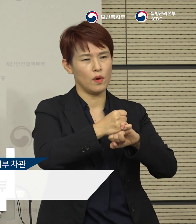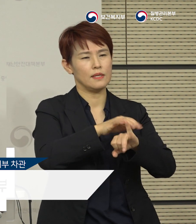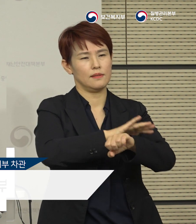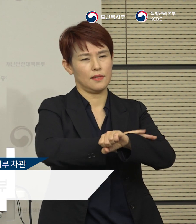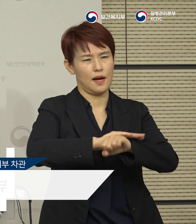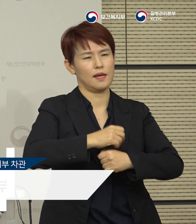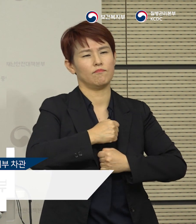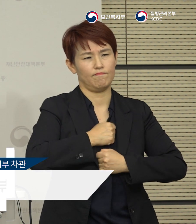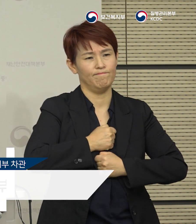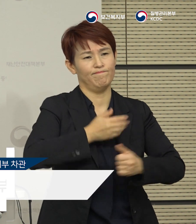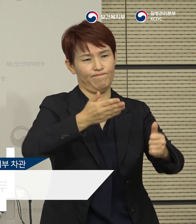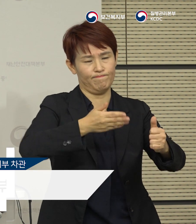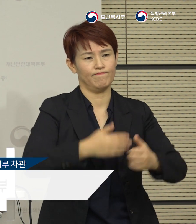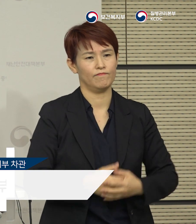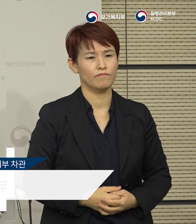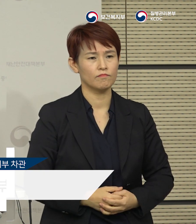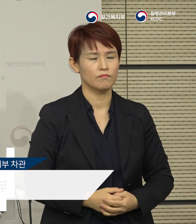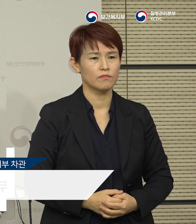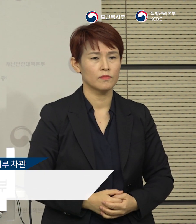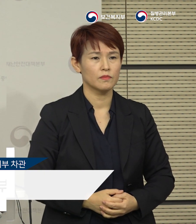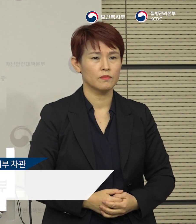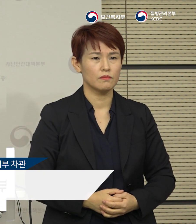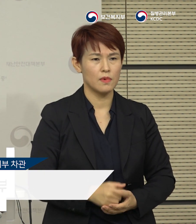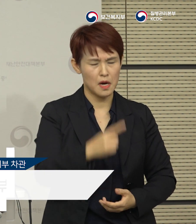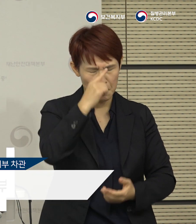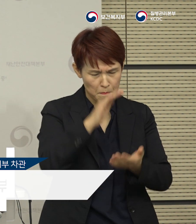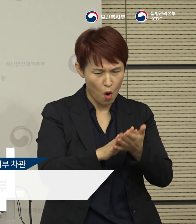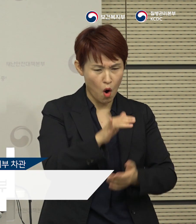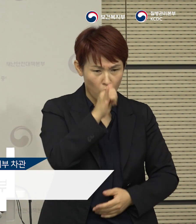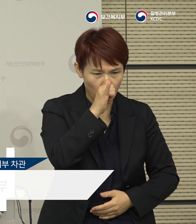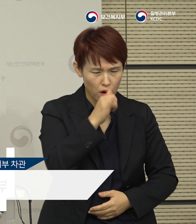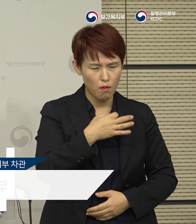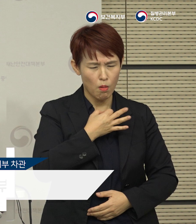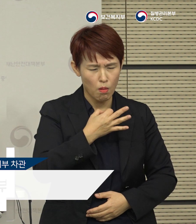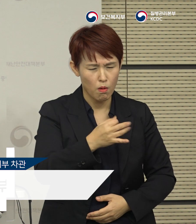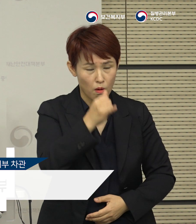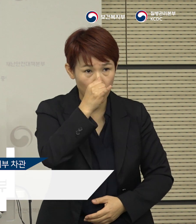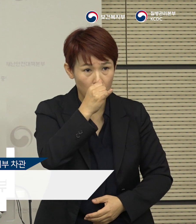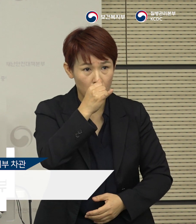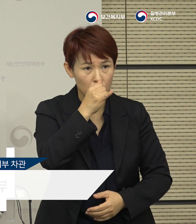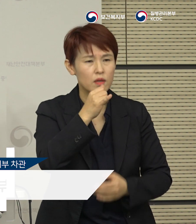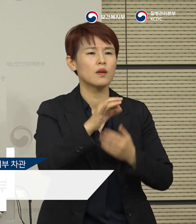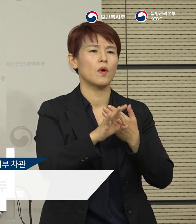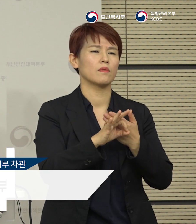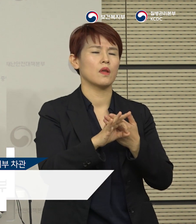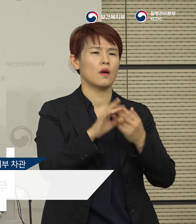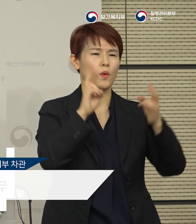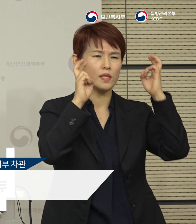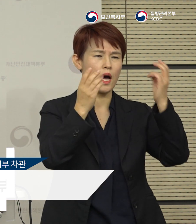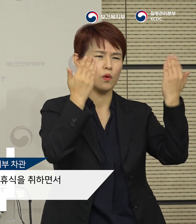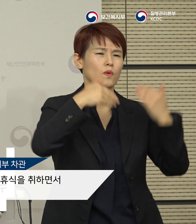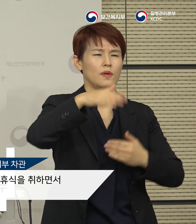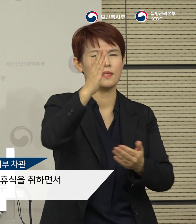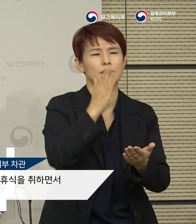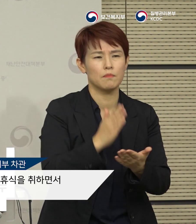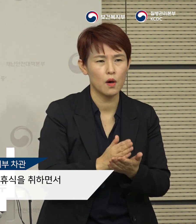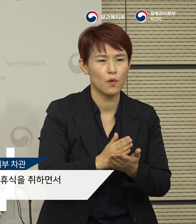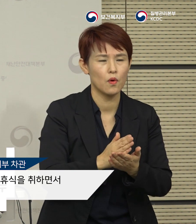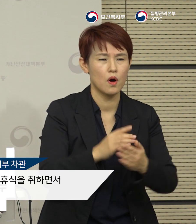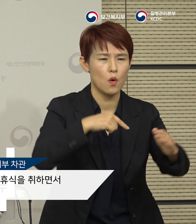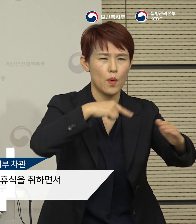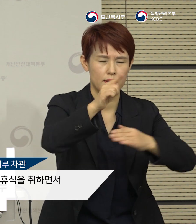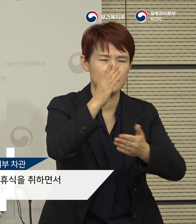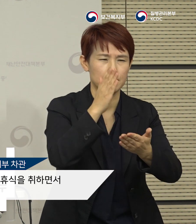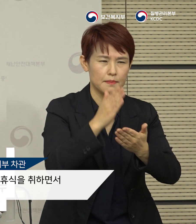위생 수칙을 준수하여 주시기 바라며 특히 발열이나 호흡기 증상이 나타나신 분들은 등교나 출근을 하지